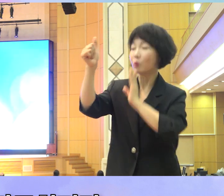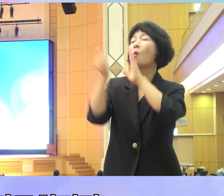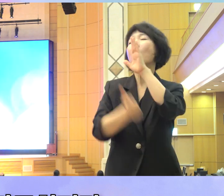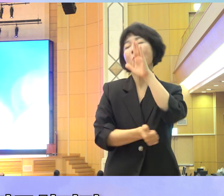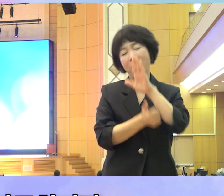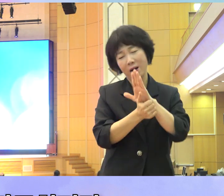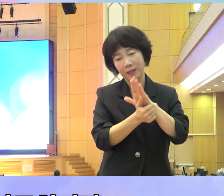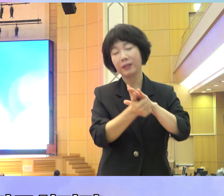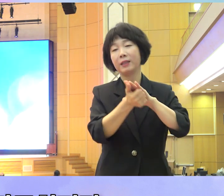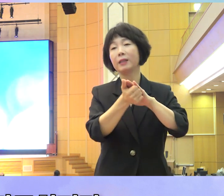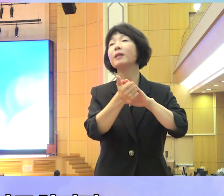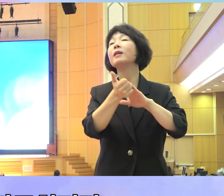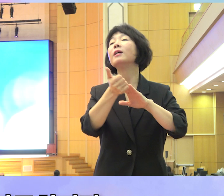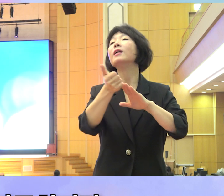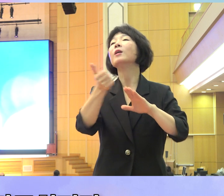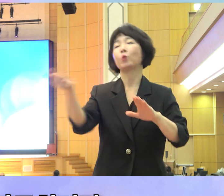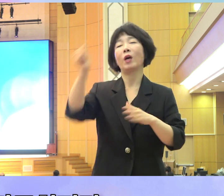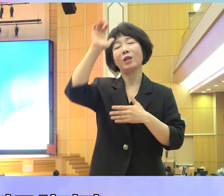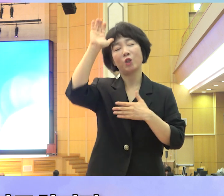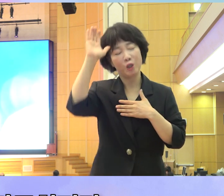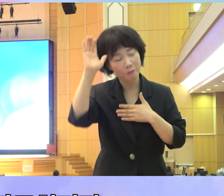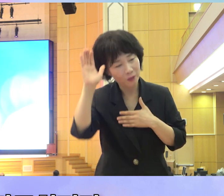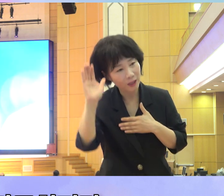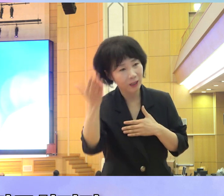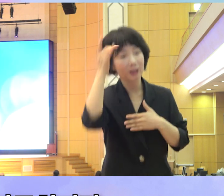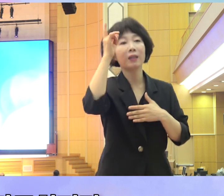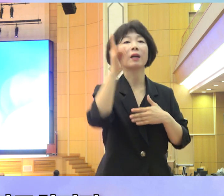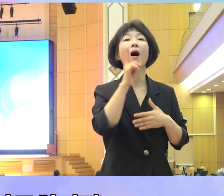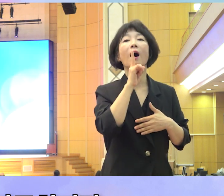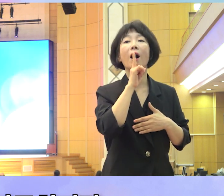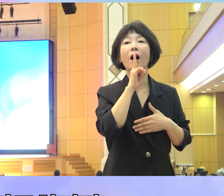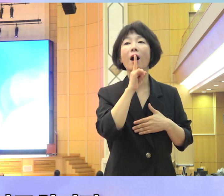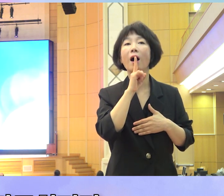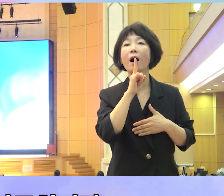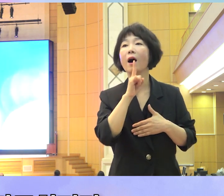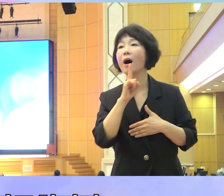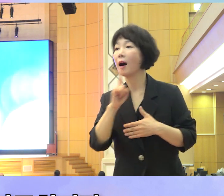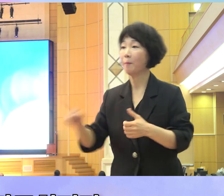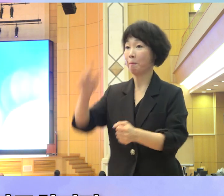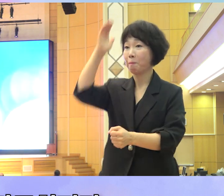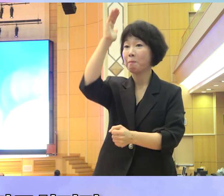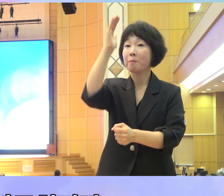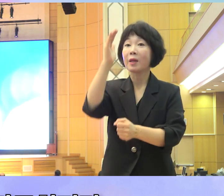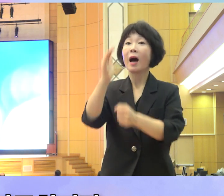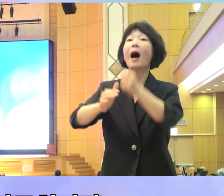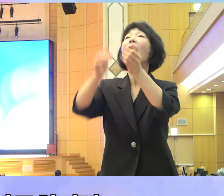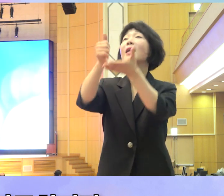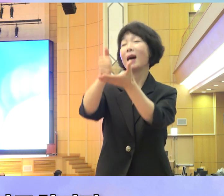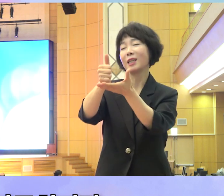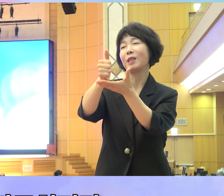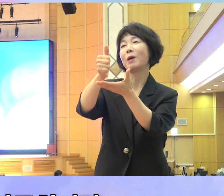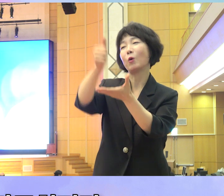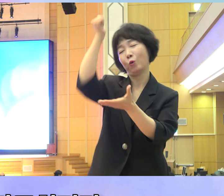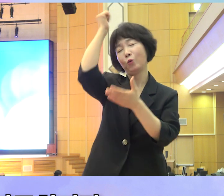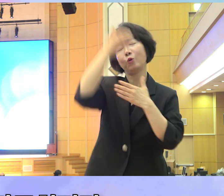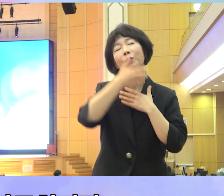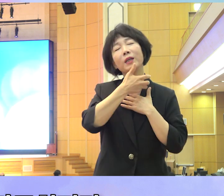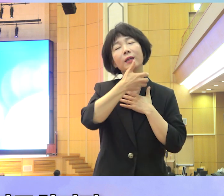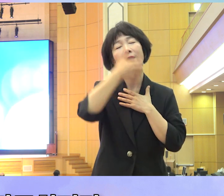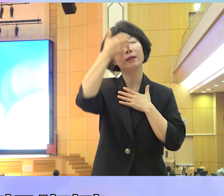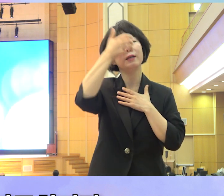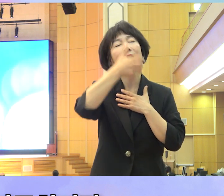주께서 참 소망이, 하나님의 꿈이 나의 비전이 되고, 하나님의